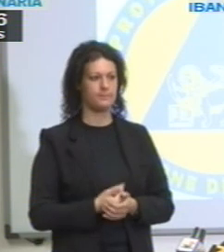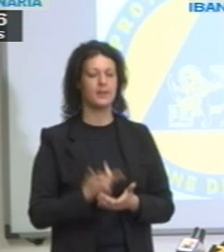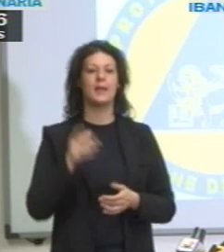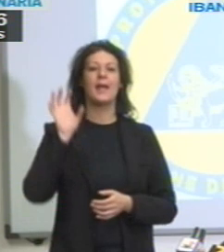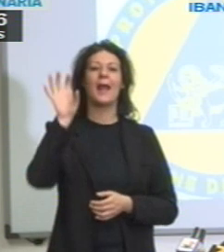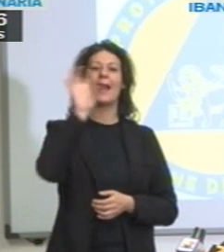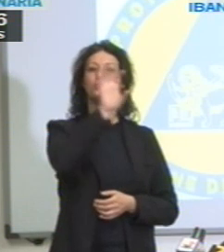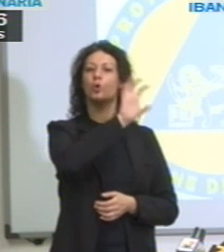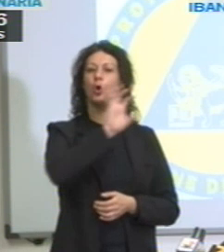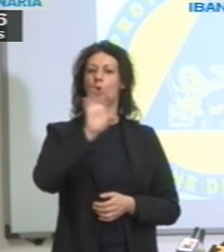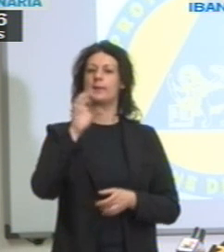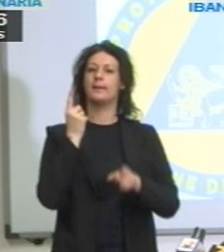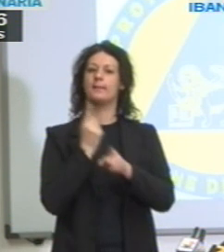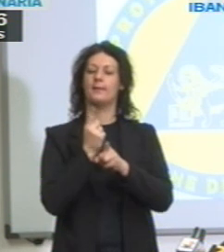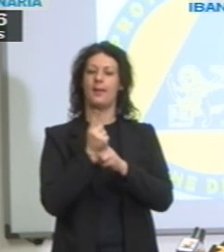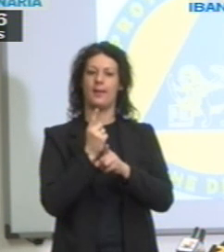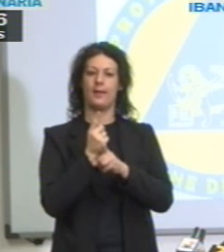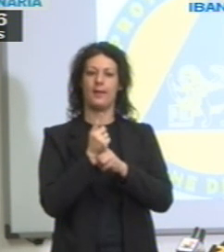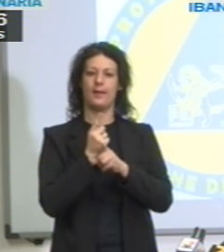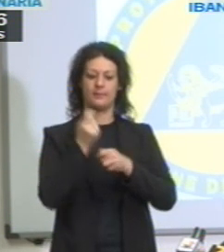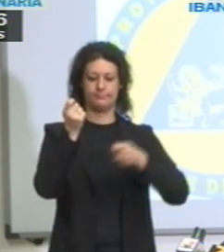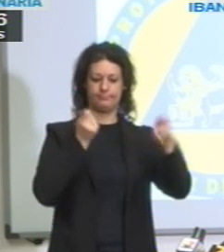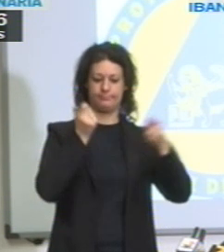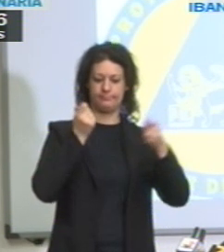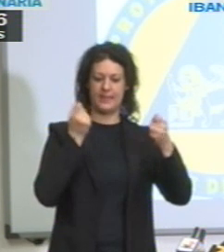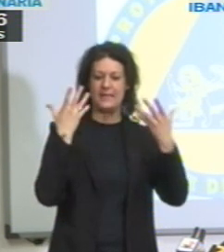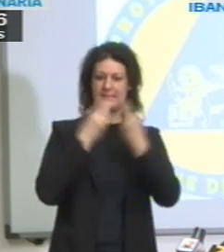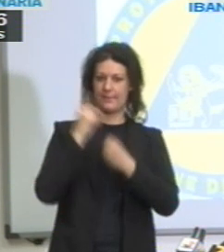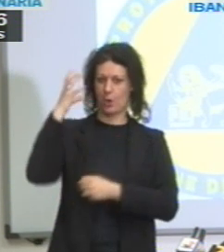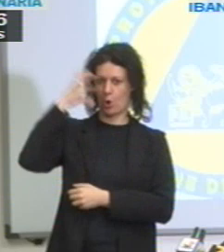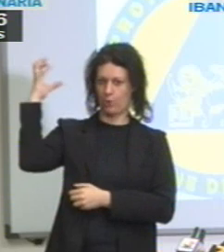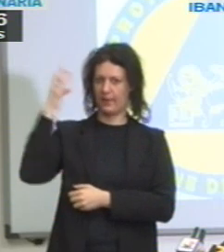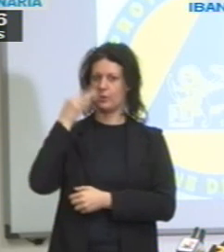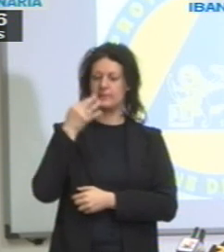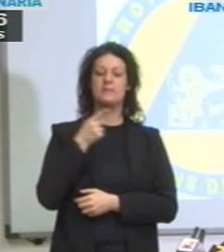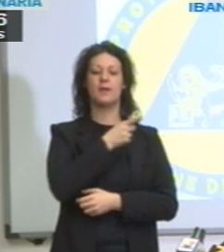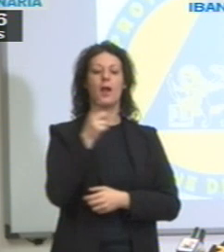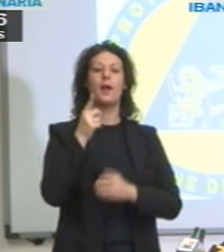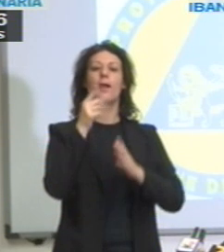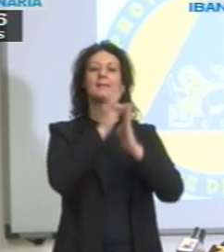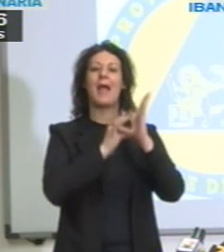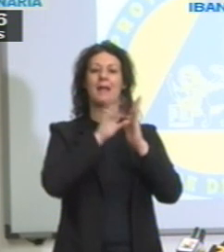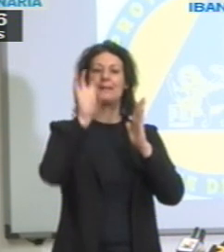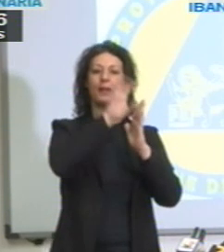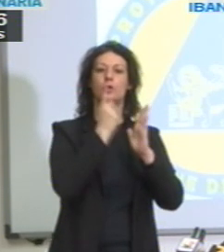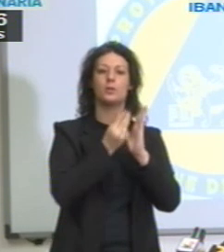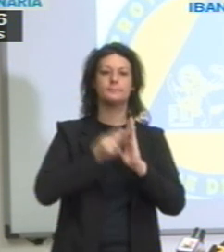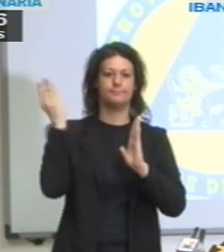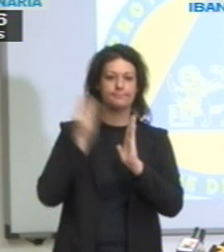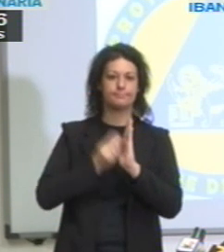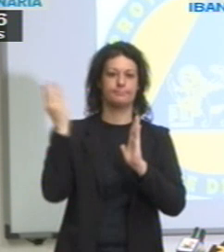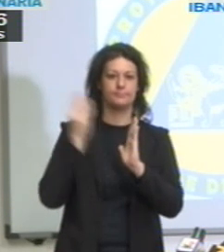dovranno coordinarsi con il governo fornendo costantemente i dati. Cosa ne pensa di